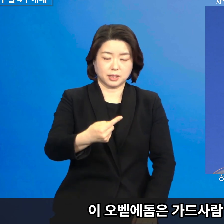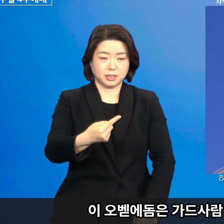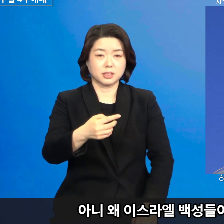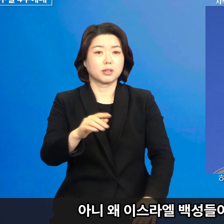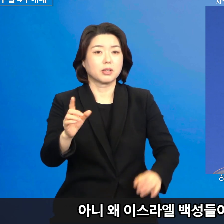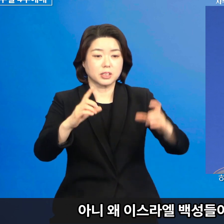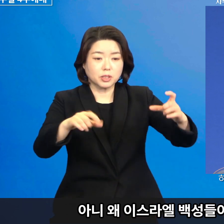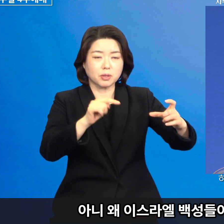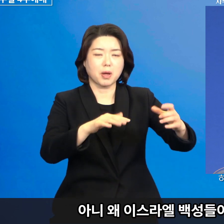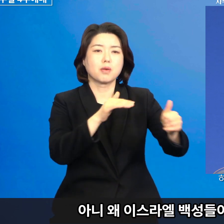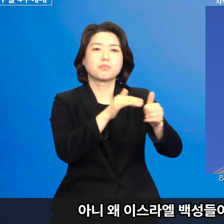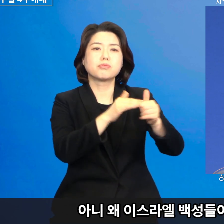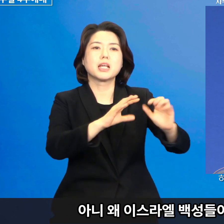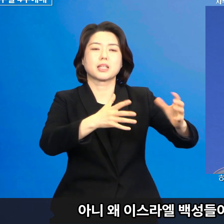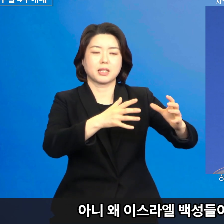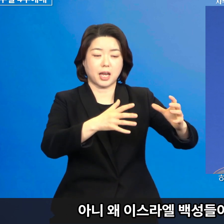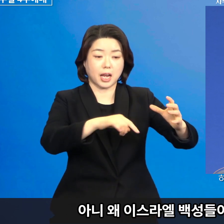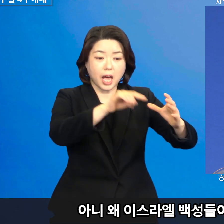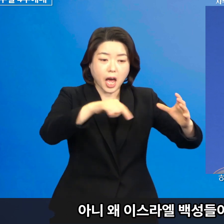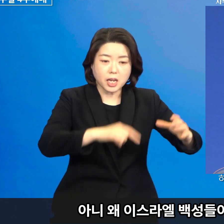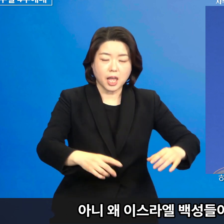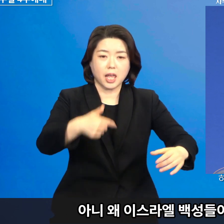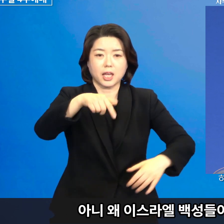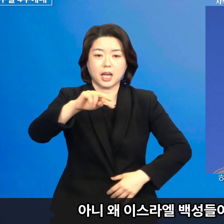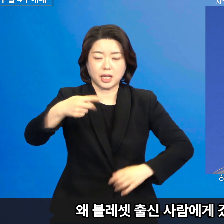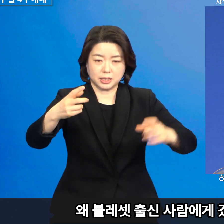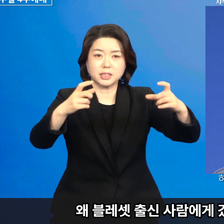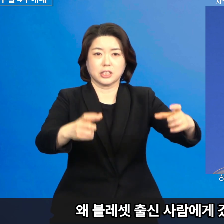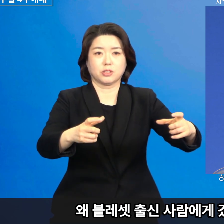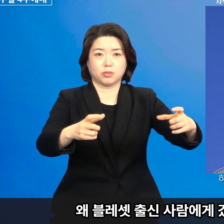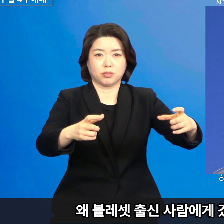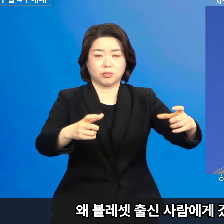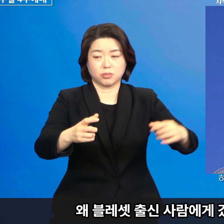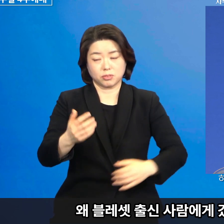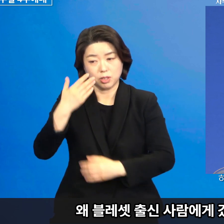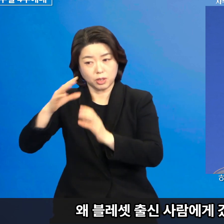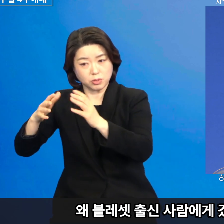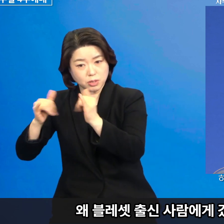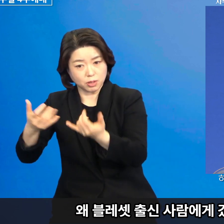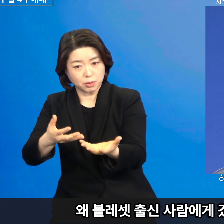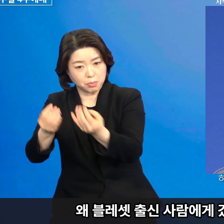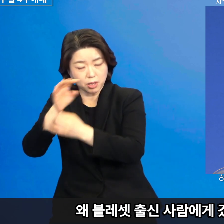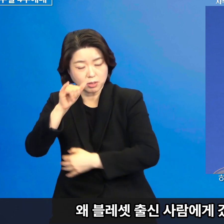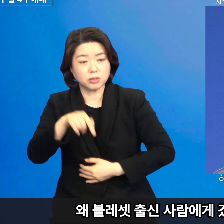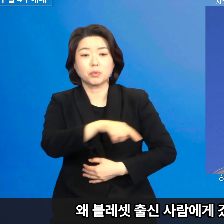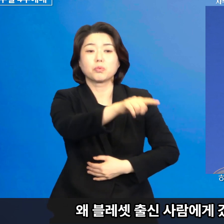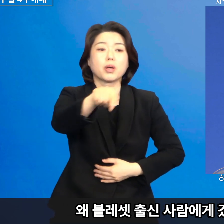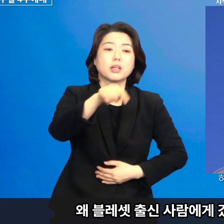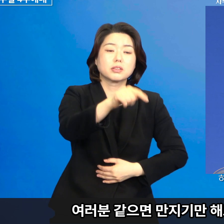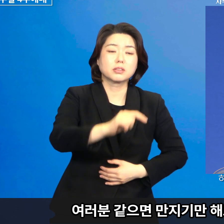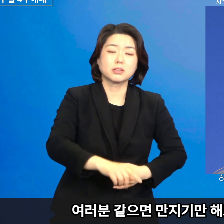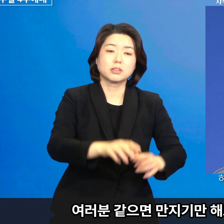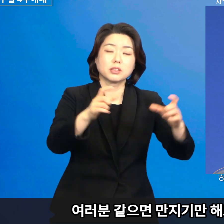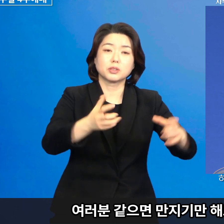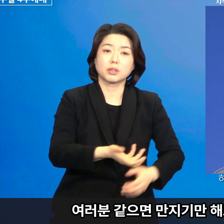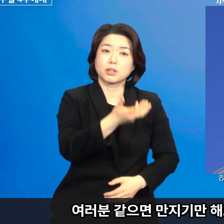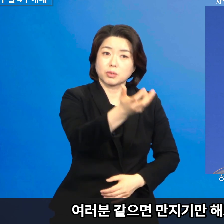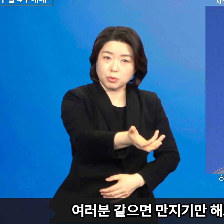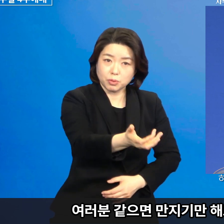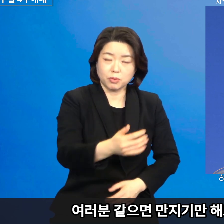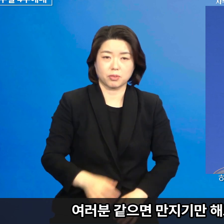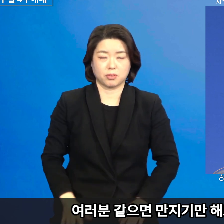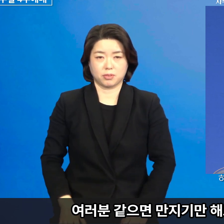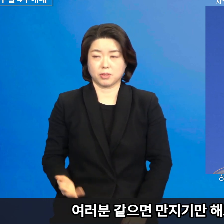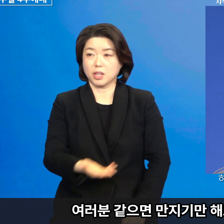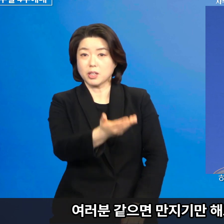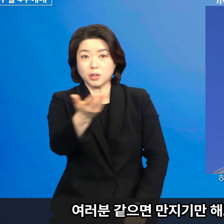출신이에요. 아니 왜 이스라엘 백성들이 많은데 그걸로 안 가고 왜 블레셋 출신 사람에게 갔을까요? 생각해 보세요. 여러분